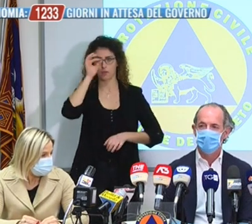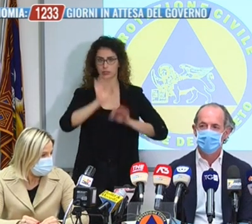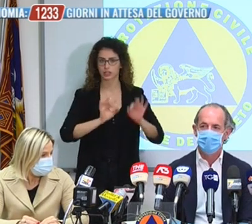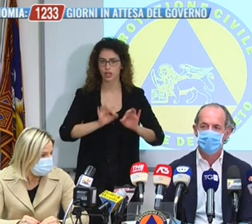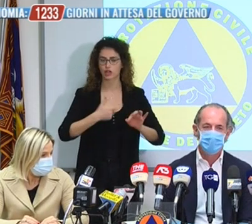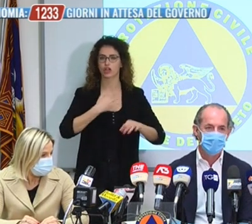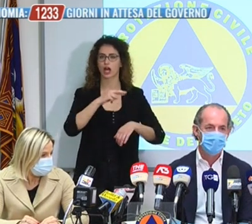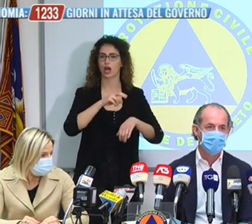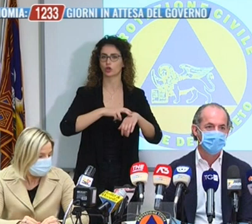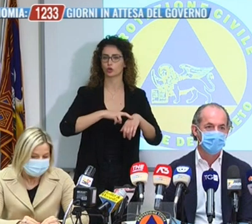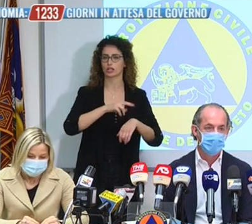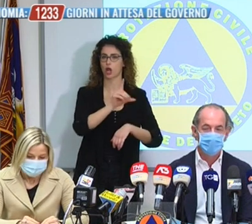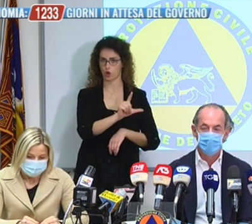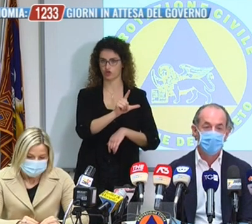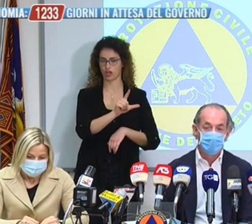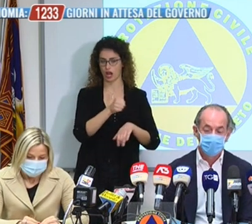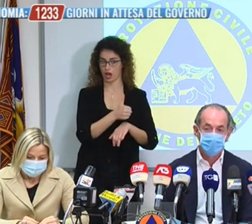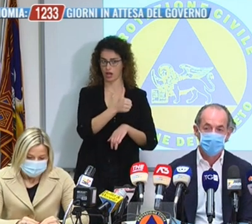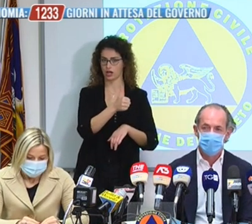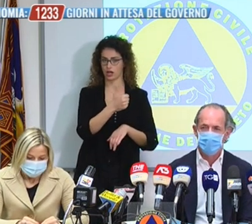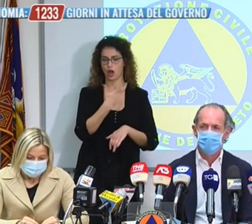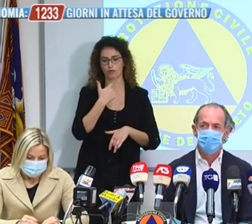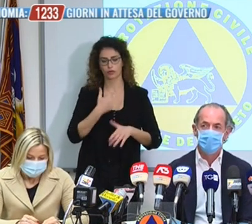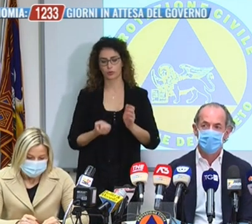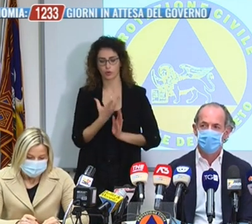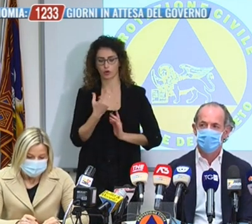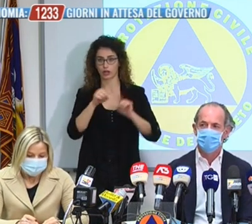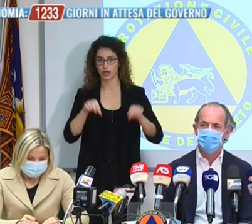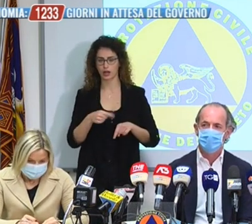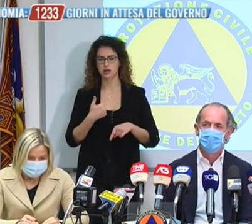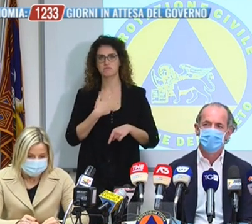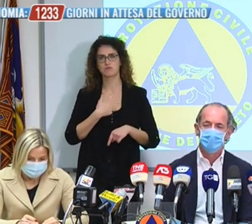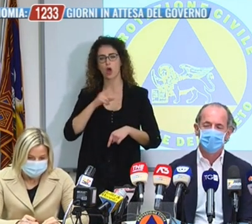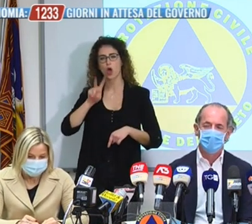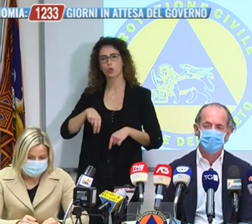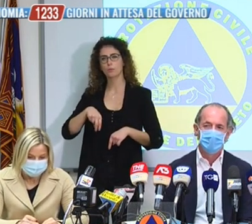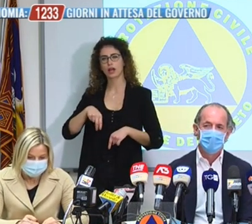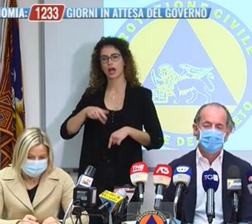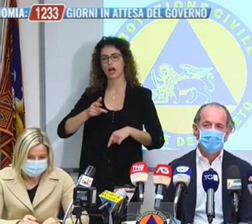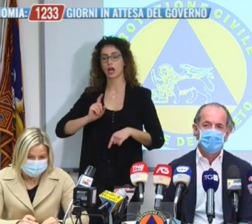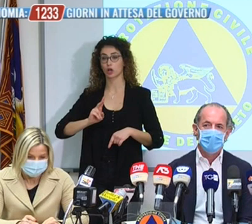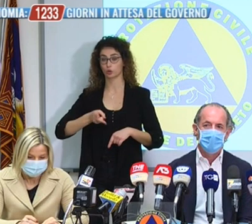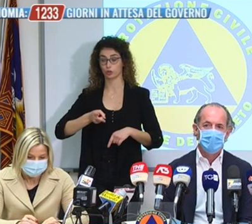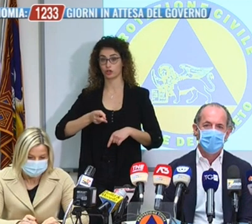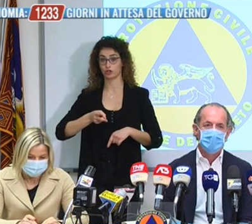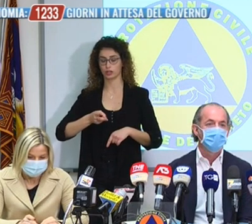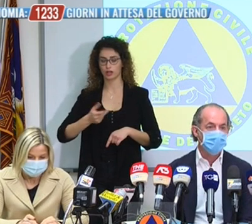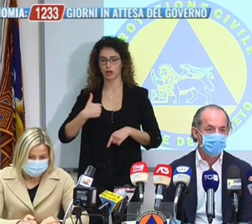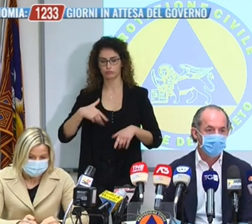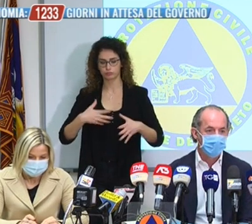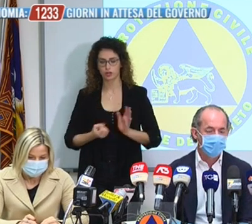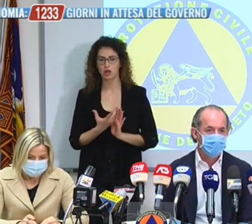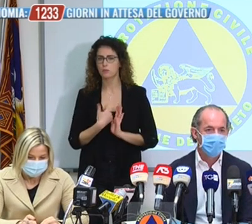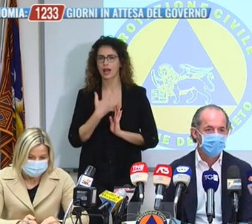dottoressa Laugelli in primis, l'ho voluto costituire io nel 2012 questo sportello, e non